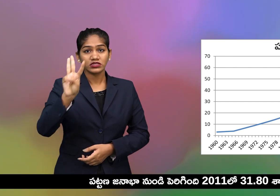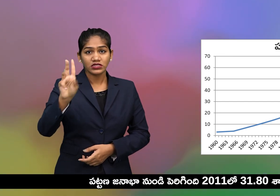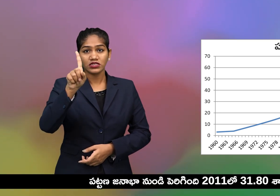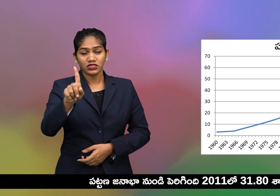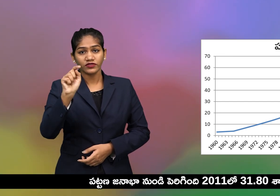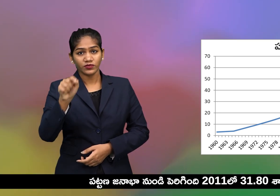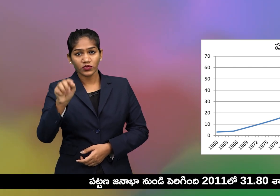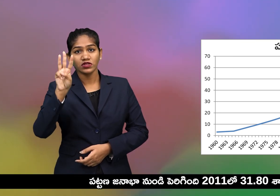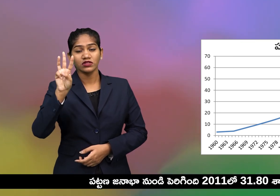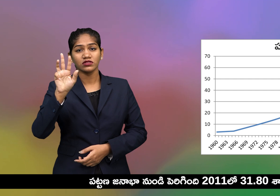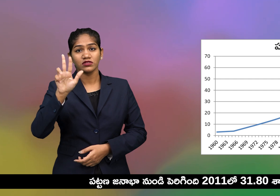31.80% పెరిగింది.